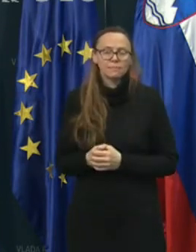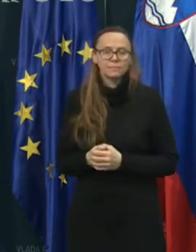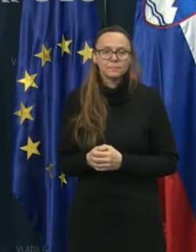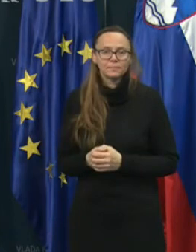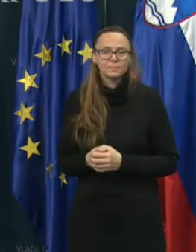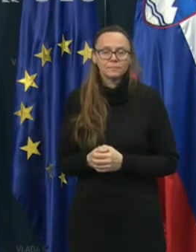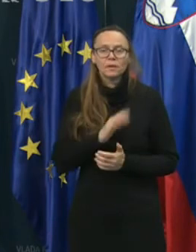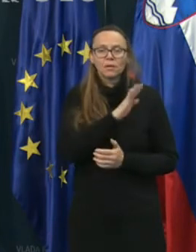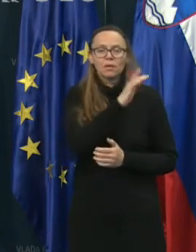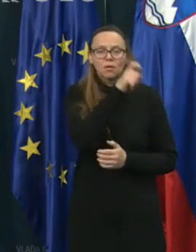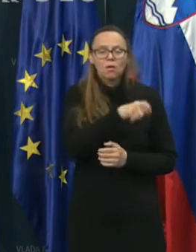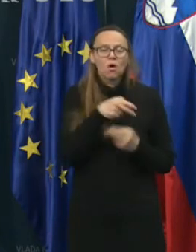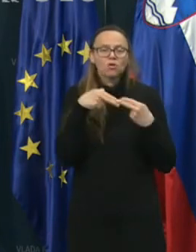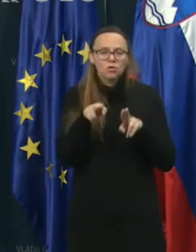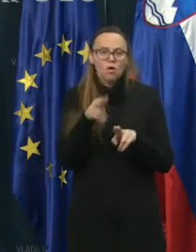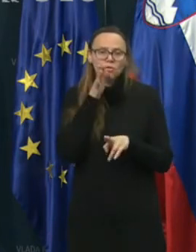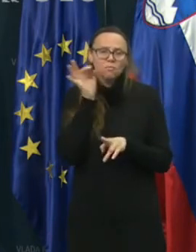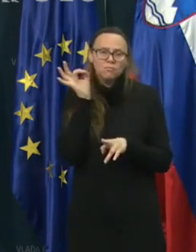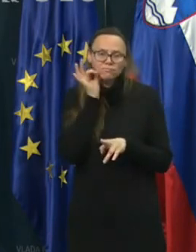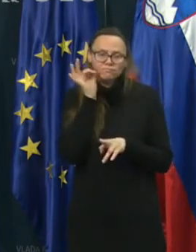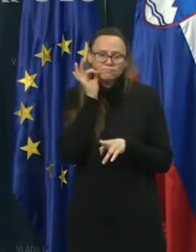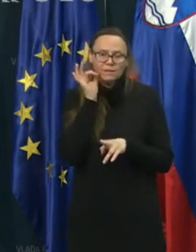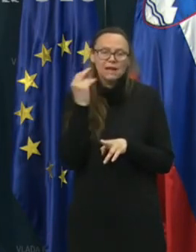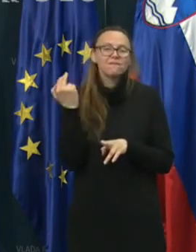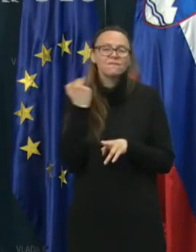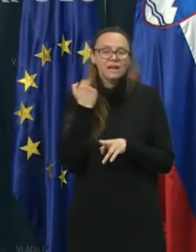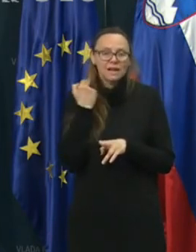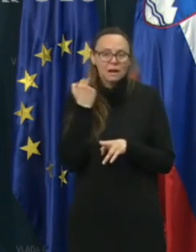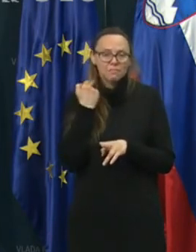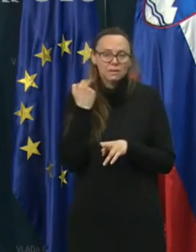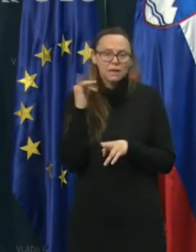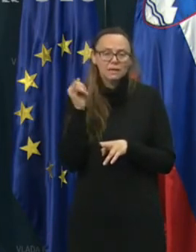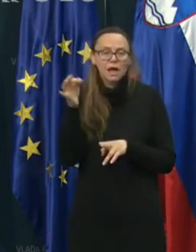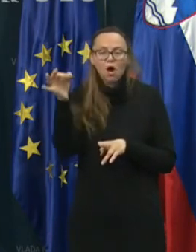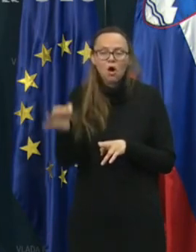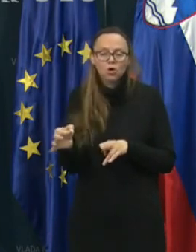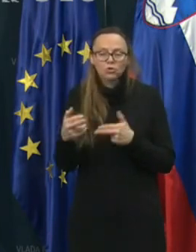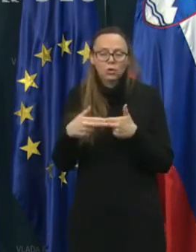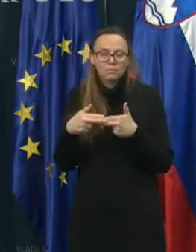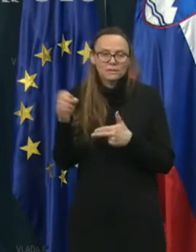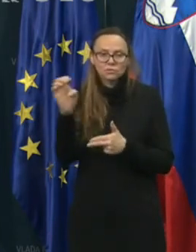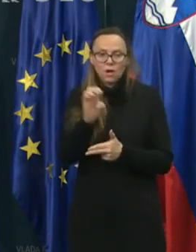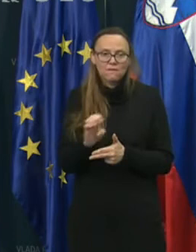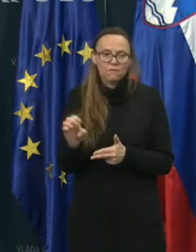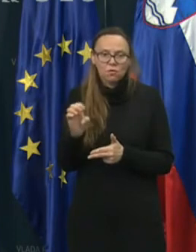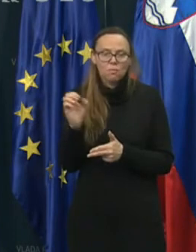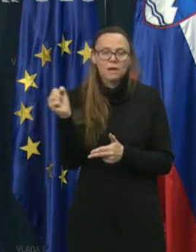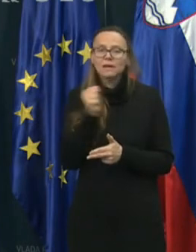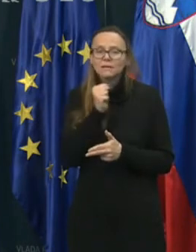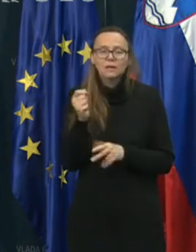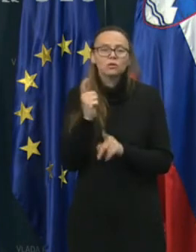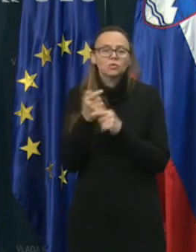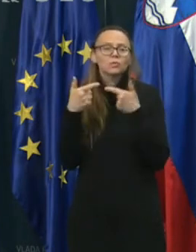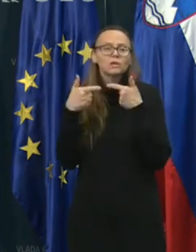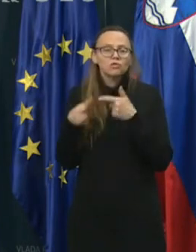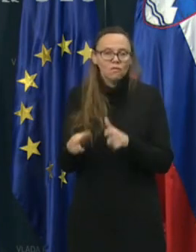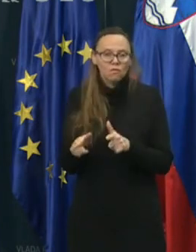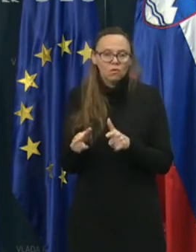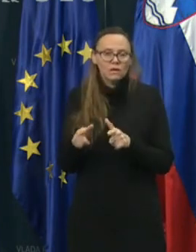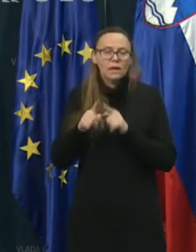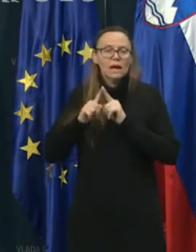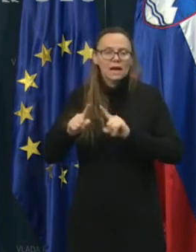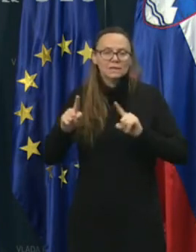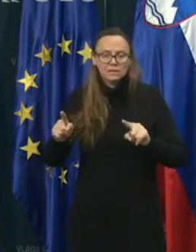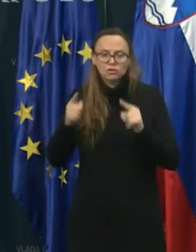Moj odgovor bo ciničen. Velika Britanija je otok blizu Evrope, zato si tudi dovoli precej